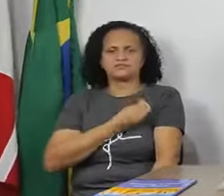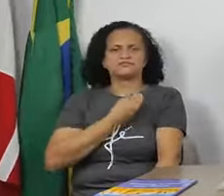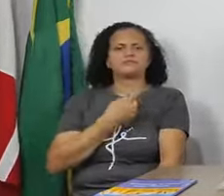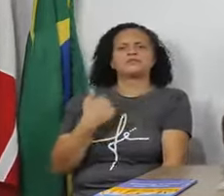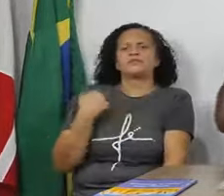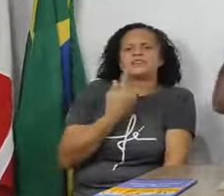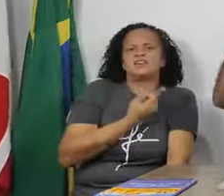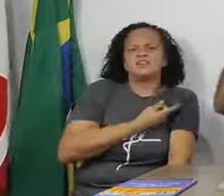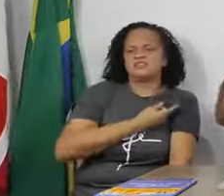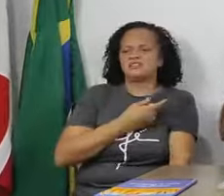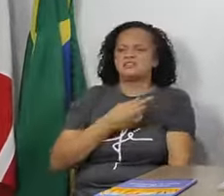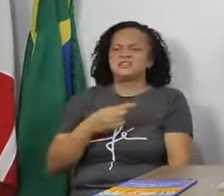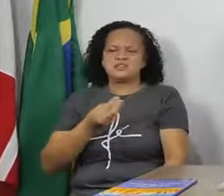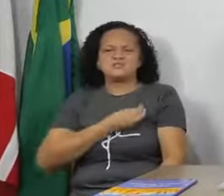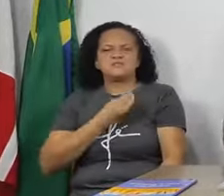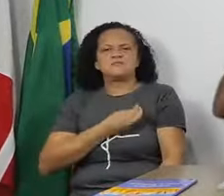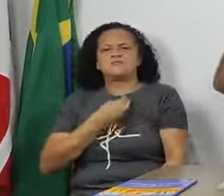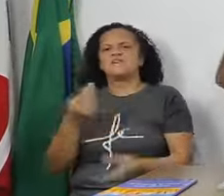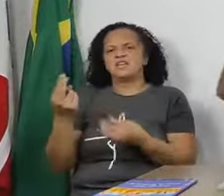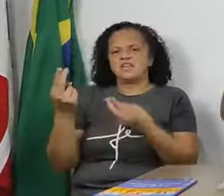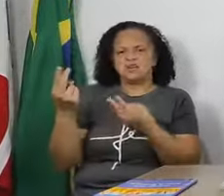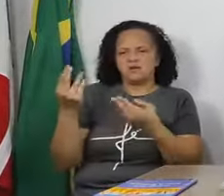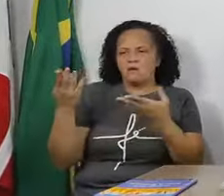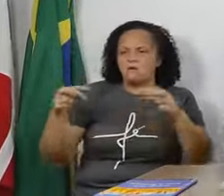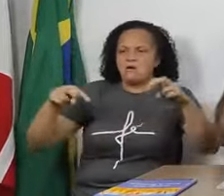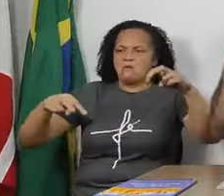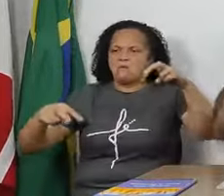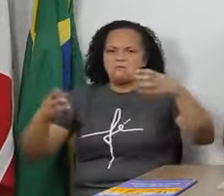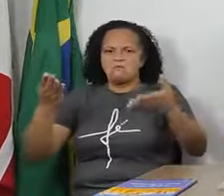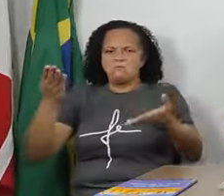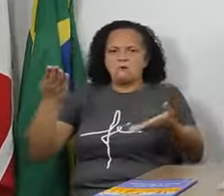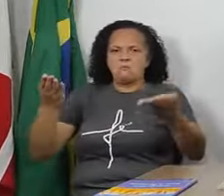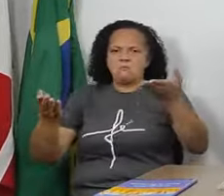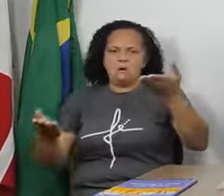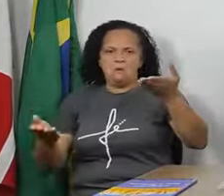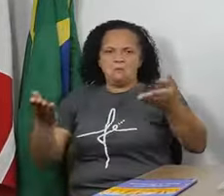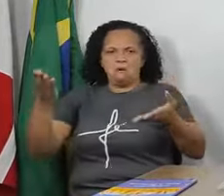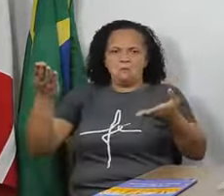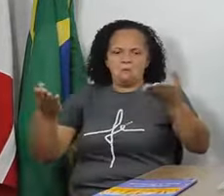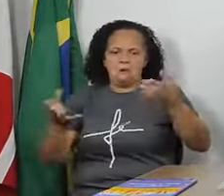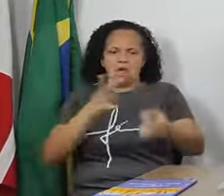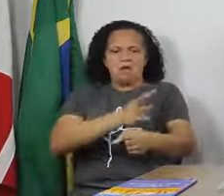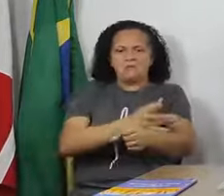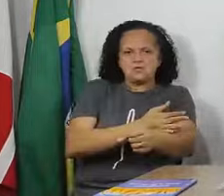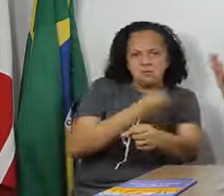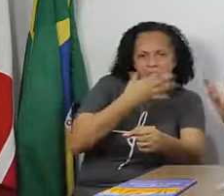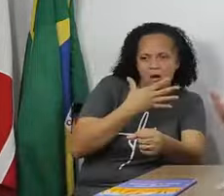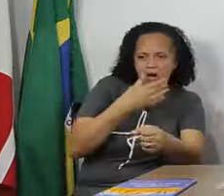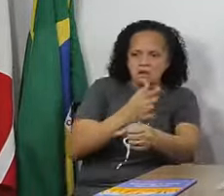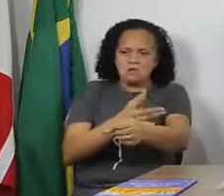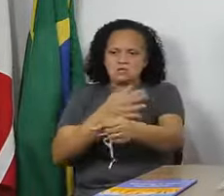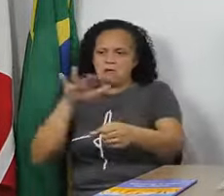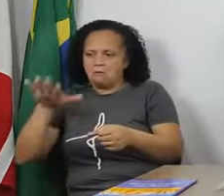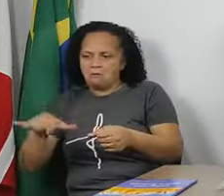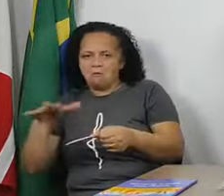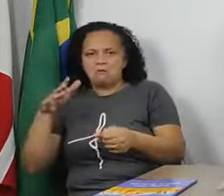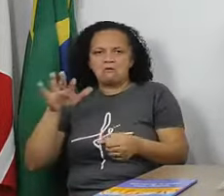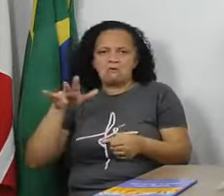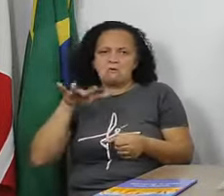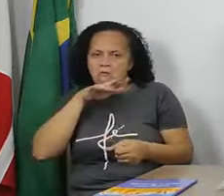gangorra, né? Na gangorra emocional, porque o Salmo 119, verso 8 e 9 diz